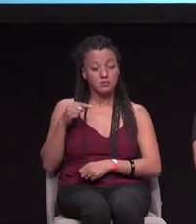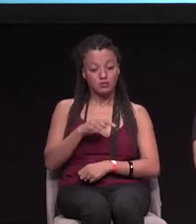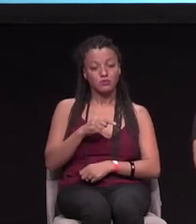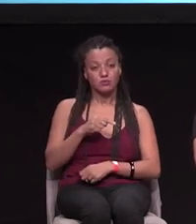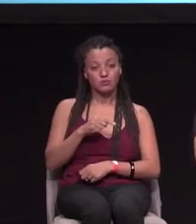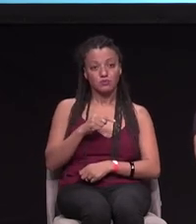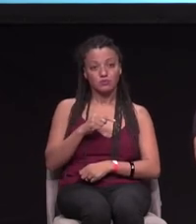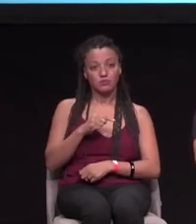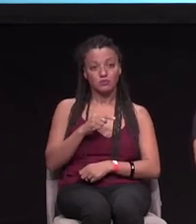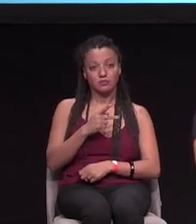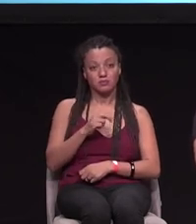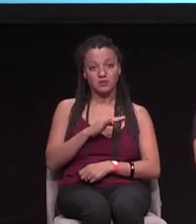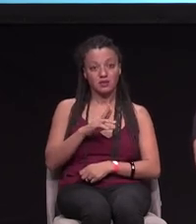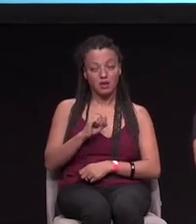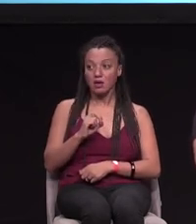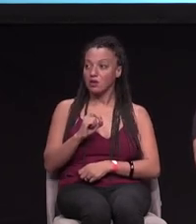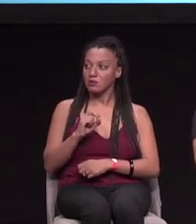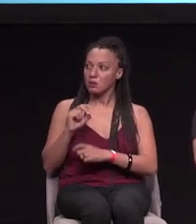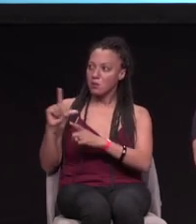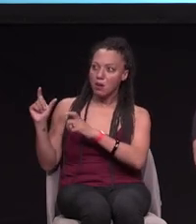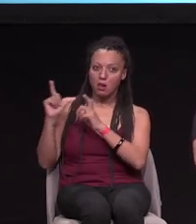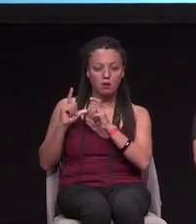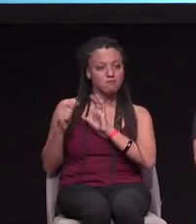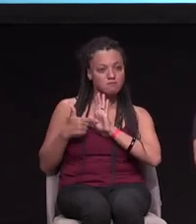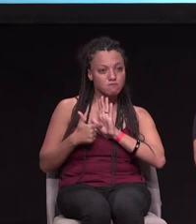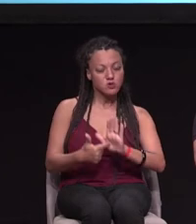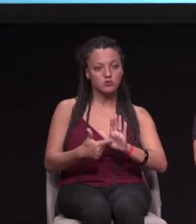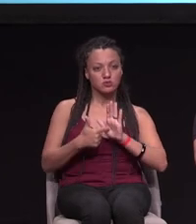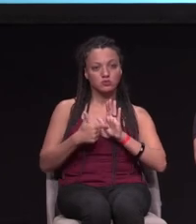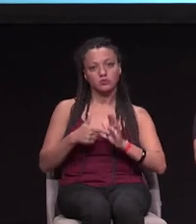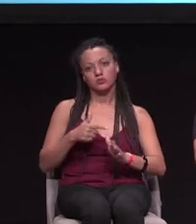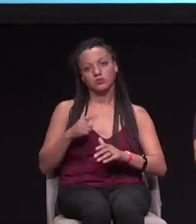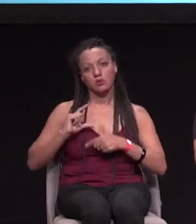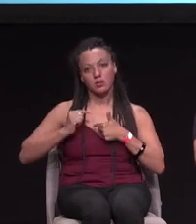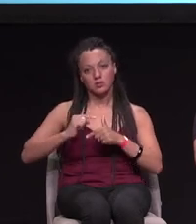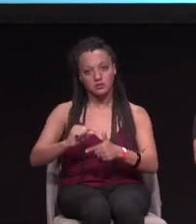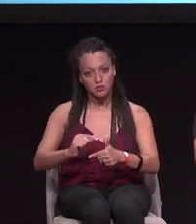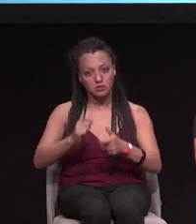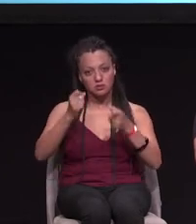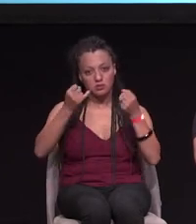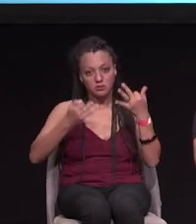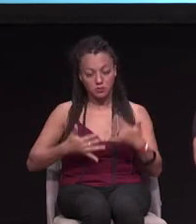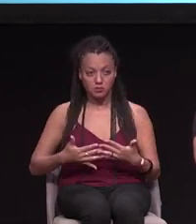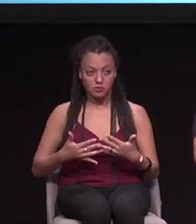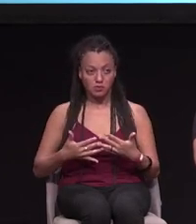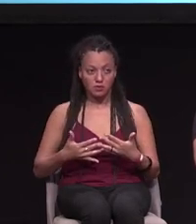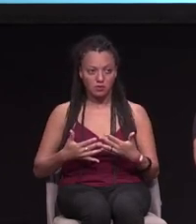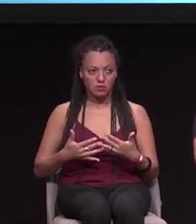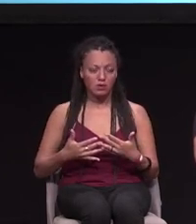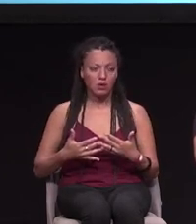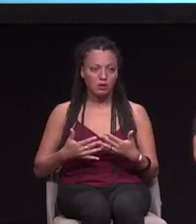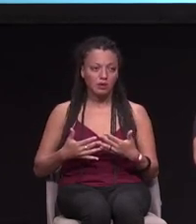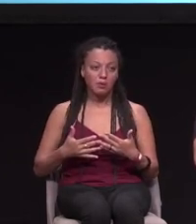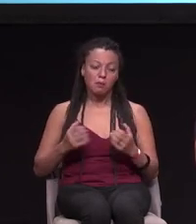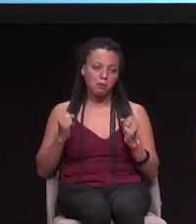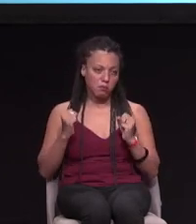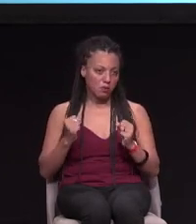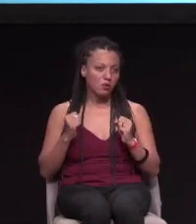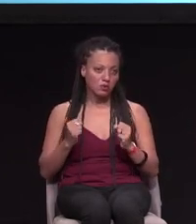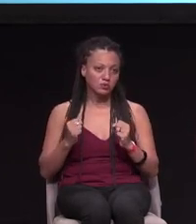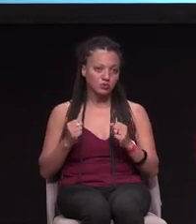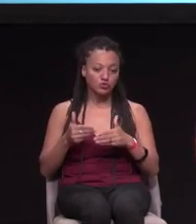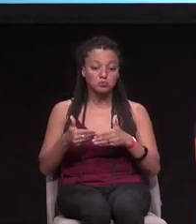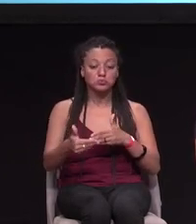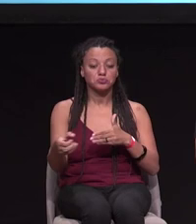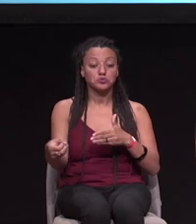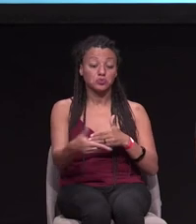da tradição nela foi construída dessa forma e ela pode ser inventado e reinterpretada né